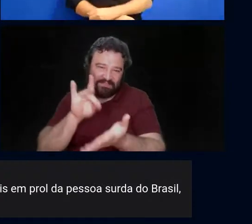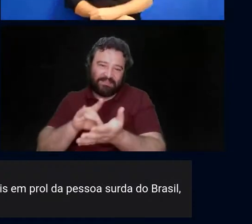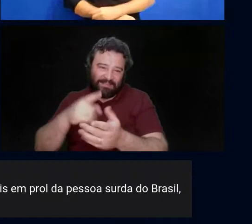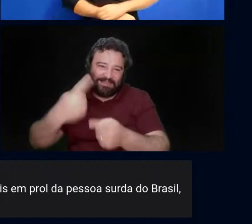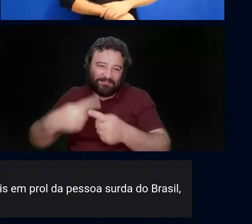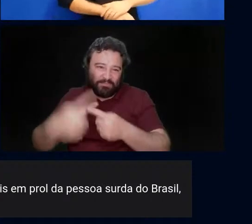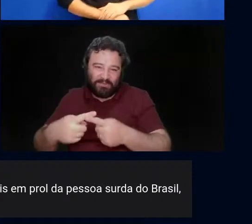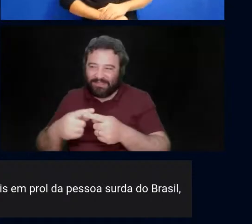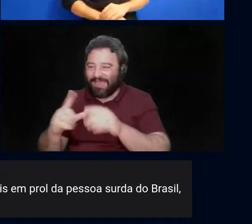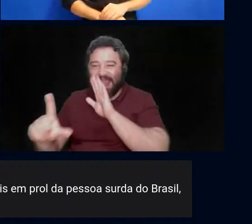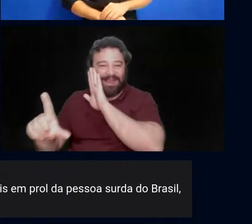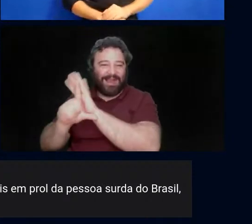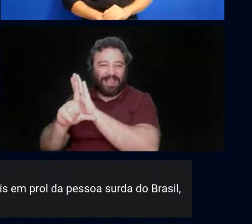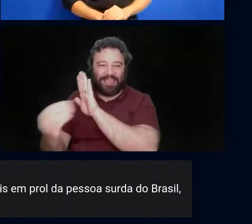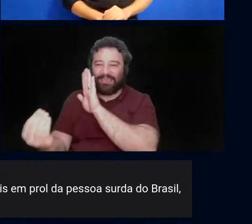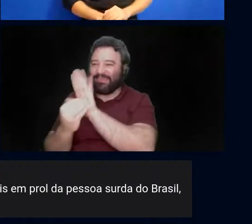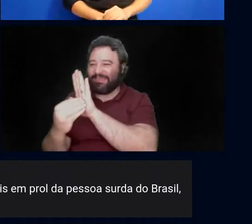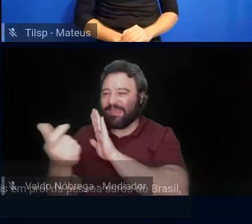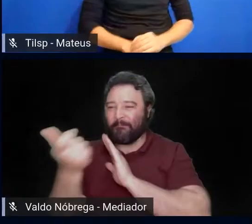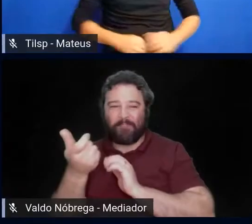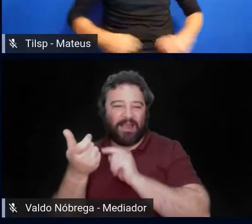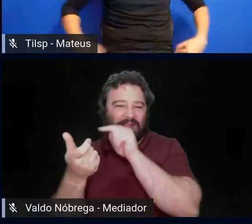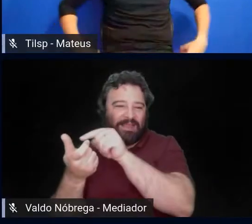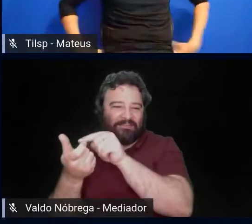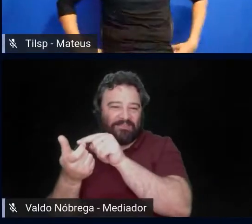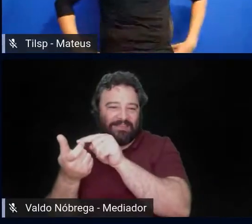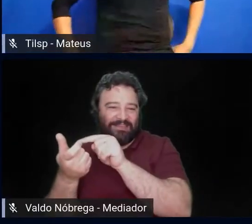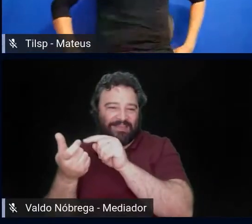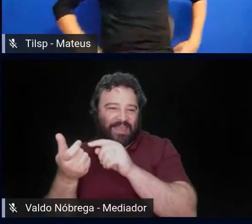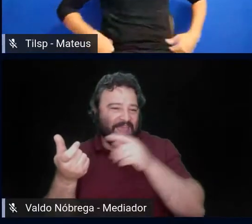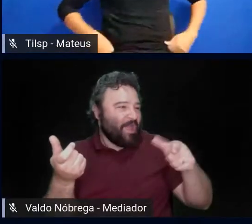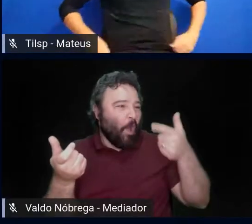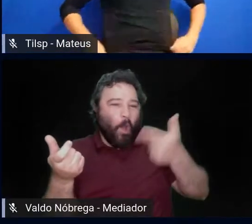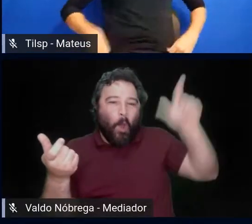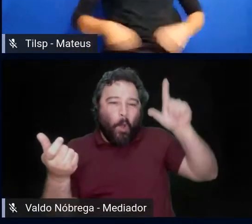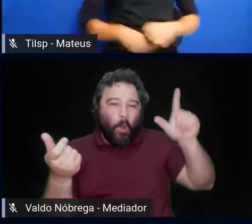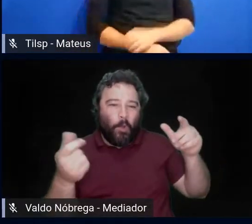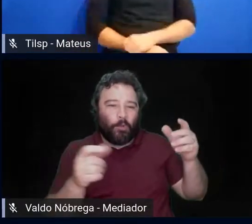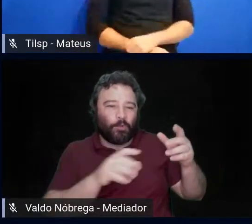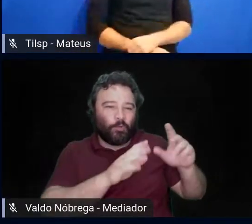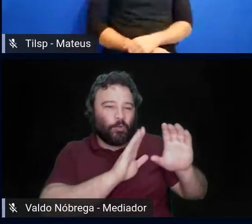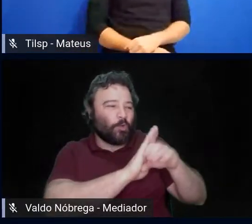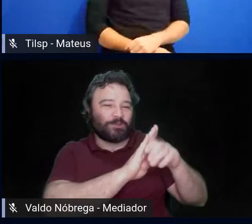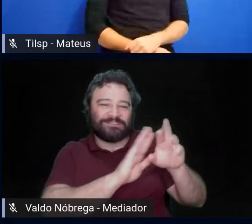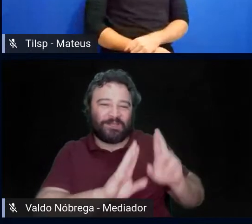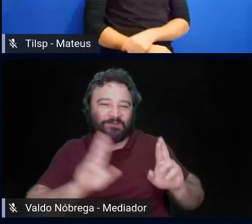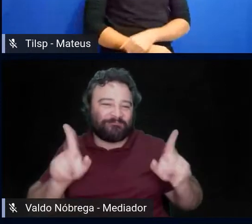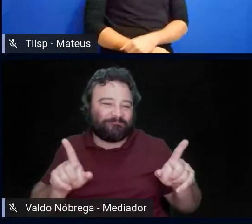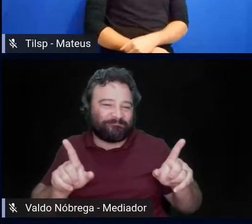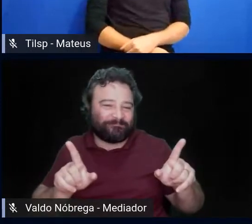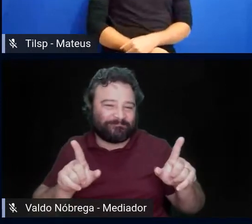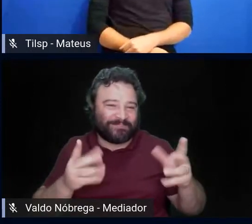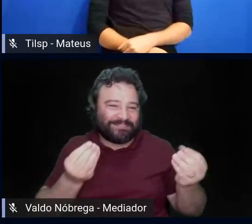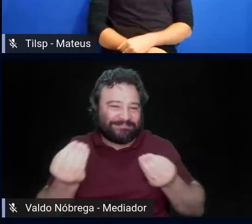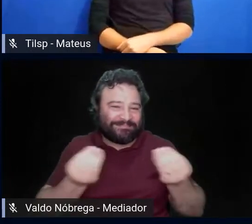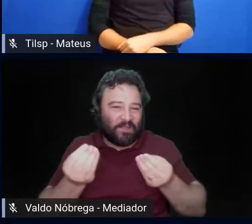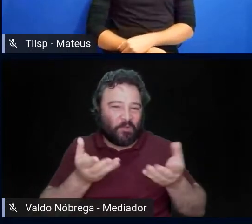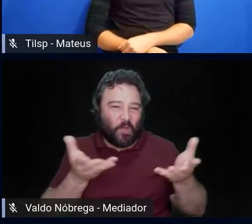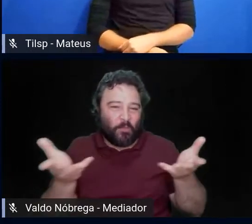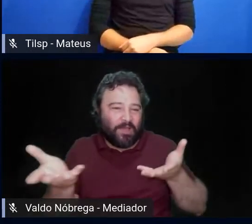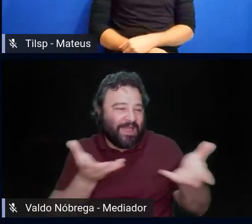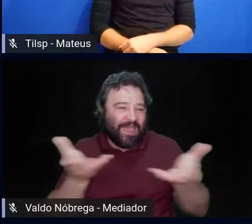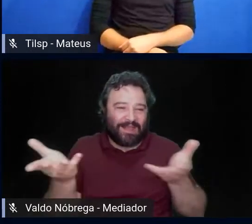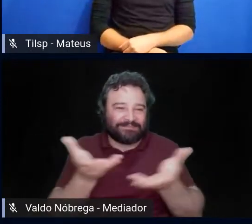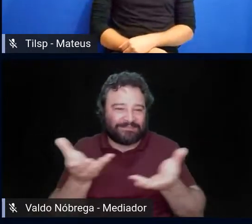Perfeito. Excelente. Realmente essa é a realidade, né? A legislação ela contempla os migrantes, mas